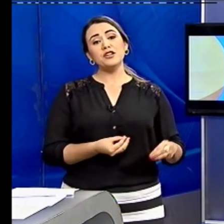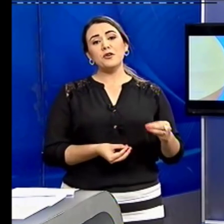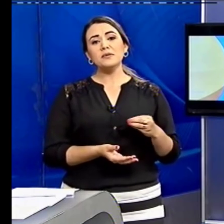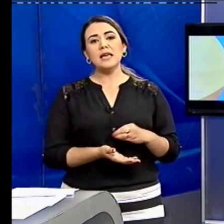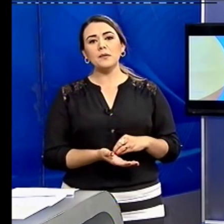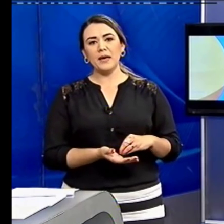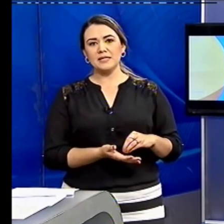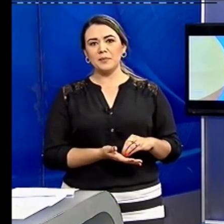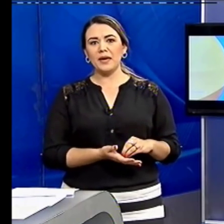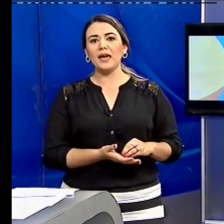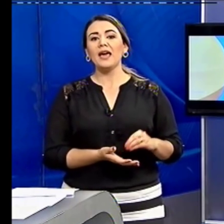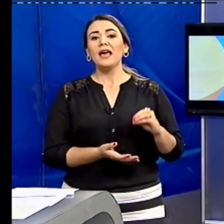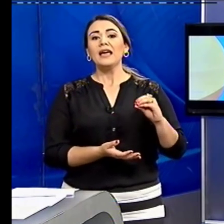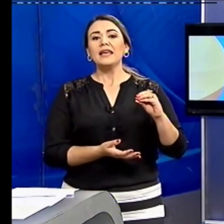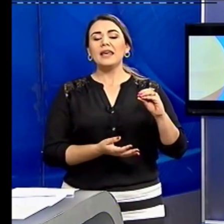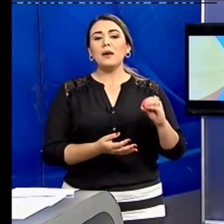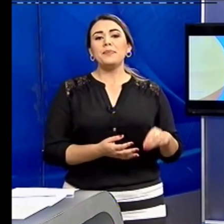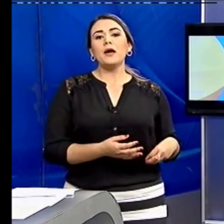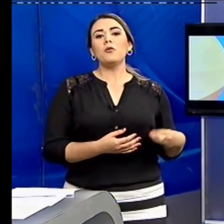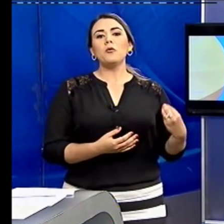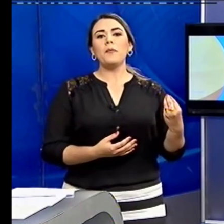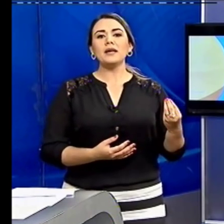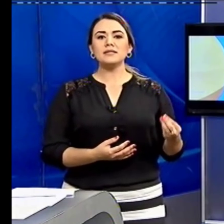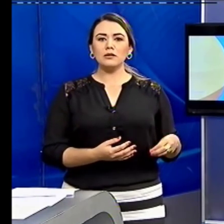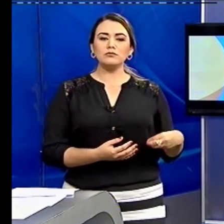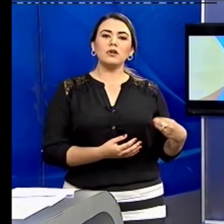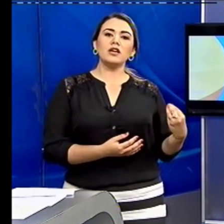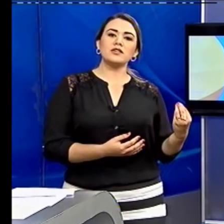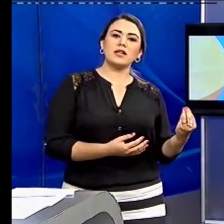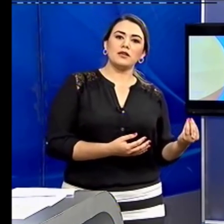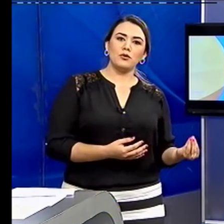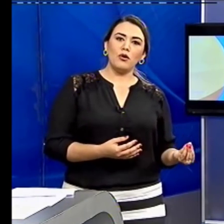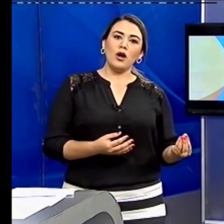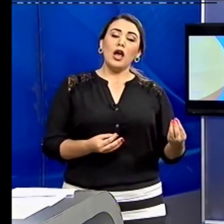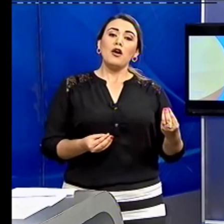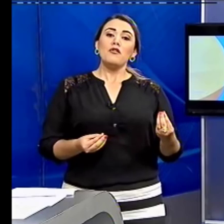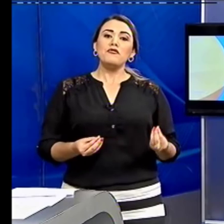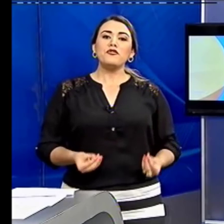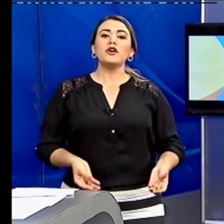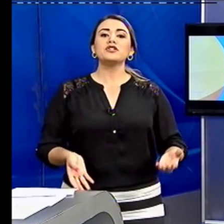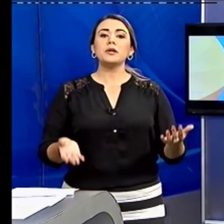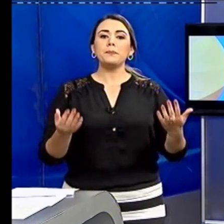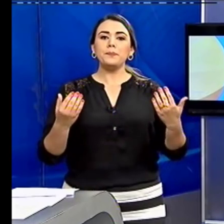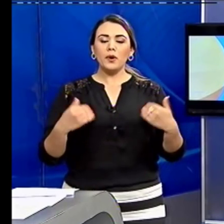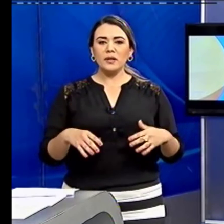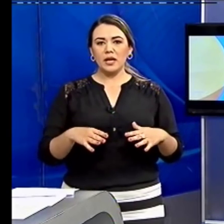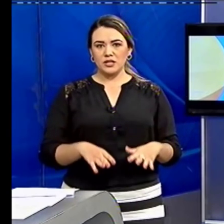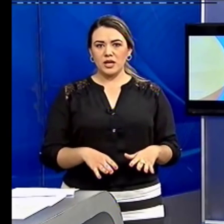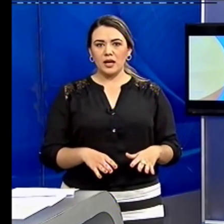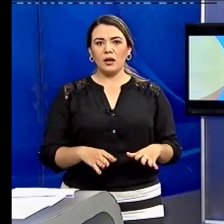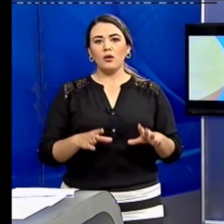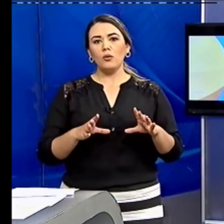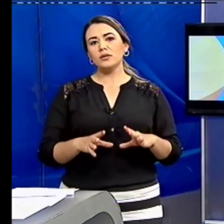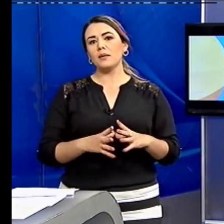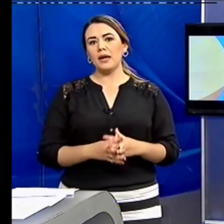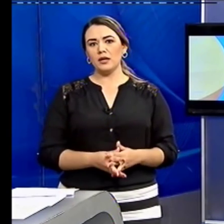gente consegue perceber que a preocupação do legislador foi de proteger o